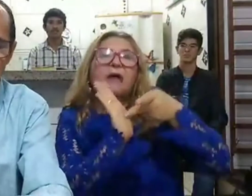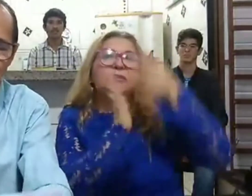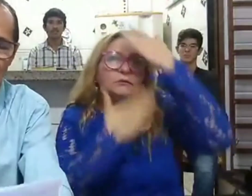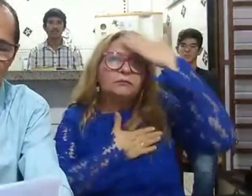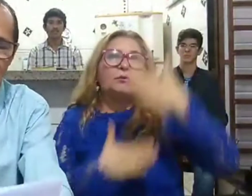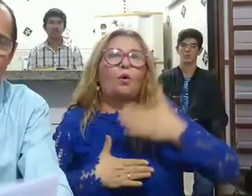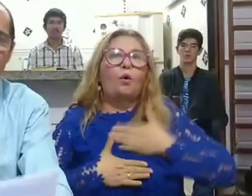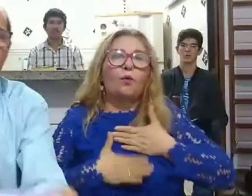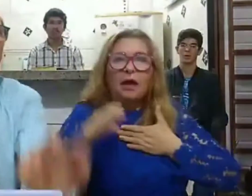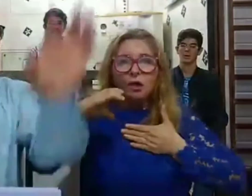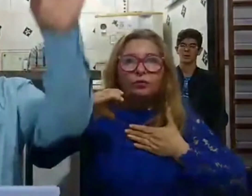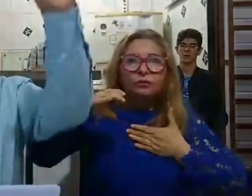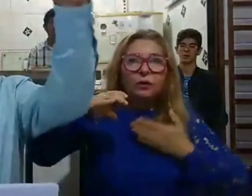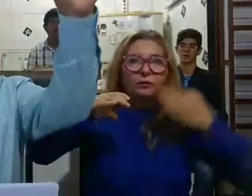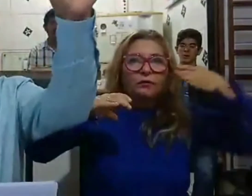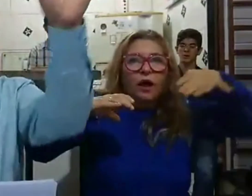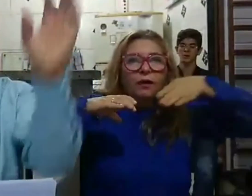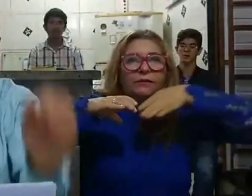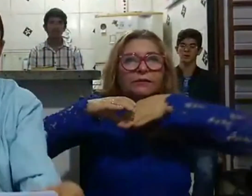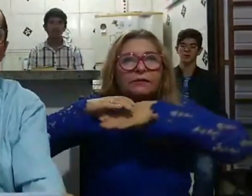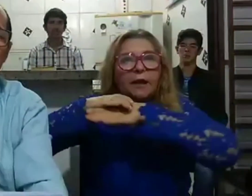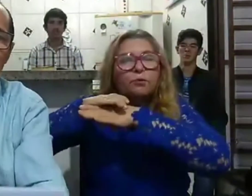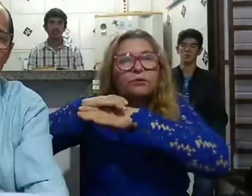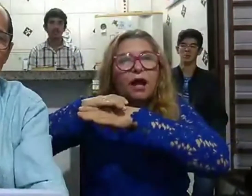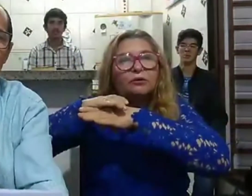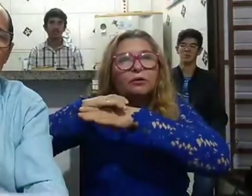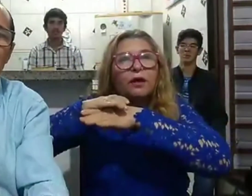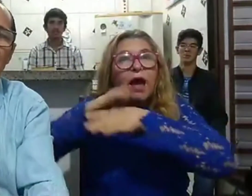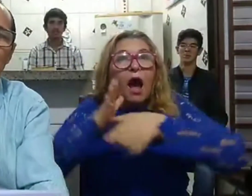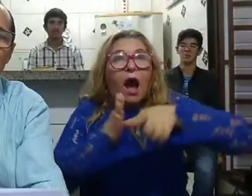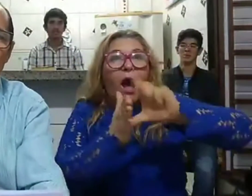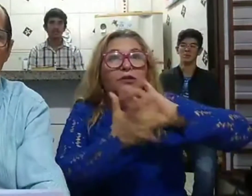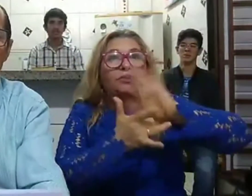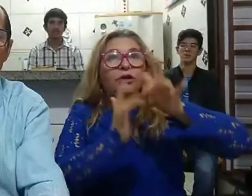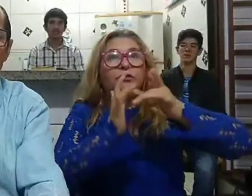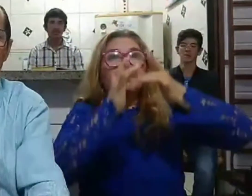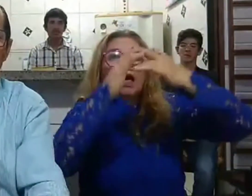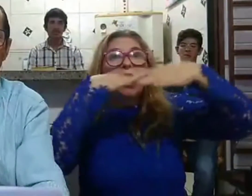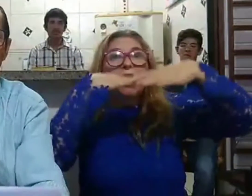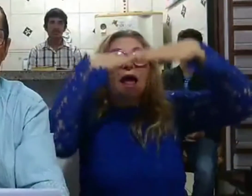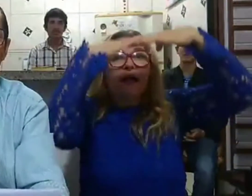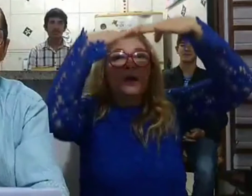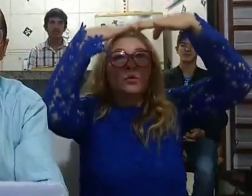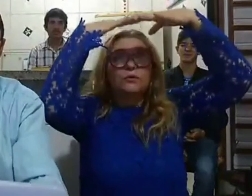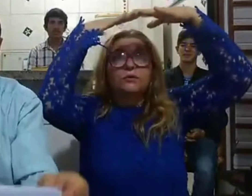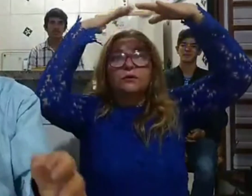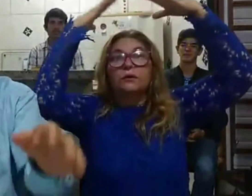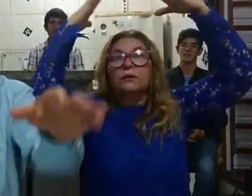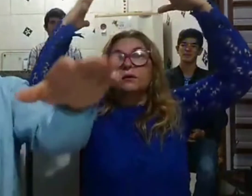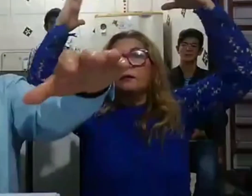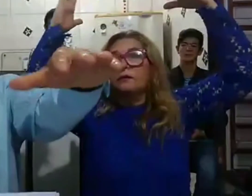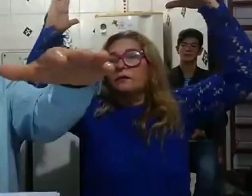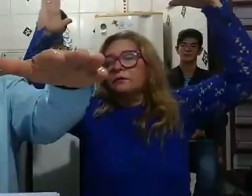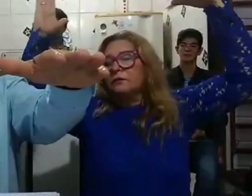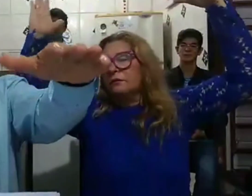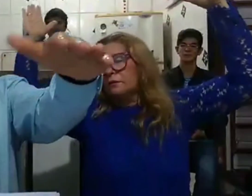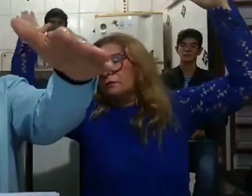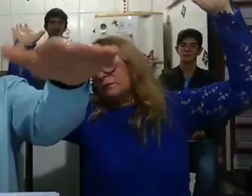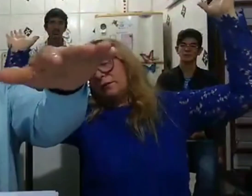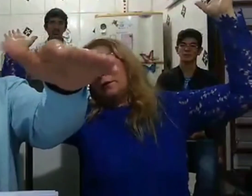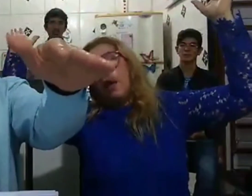foi sepultado. Ele foi até a cruz. Você imagina ficar pendurado numa cruz? Quando a gente fica com o